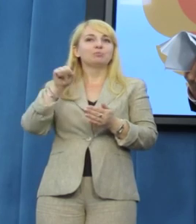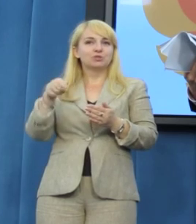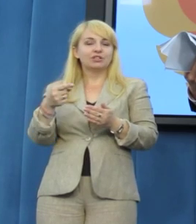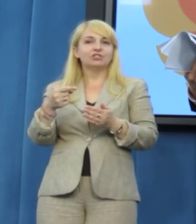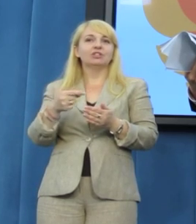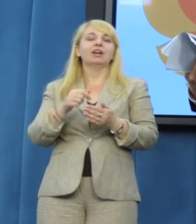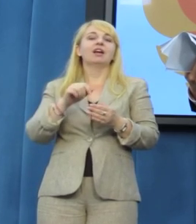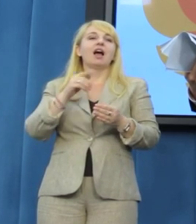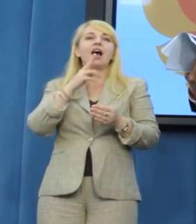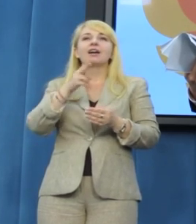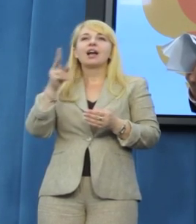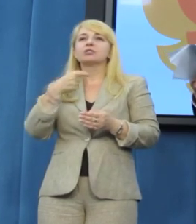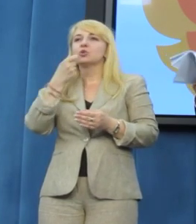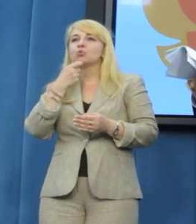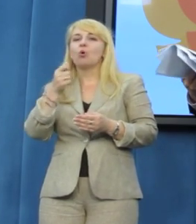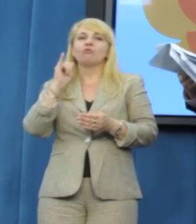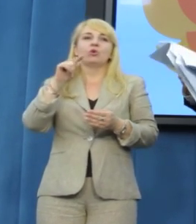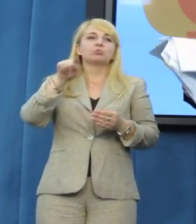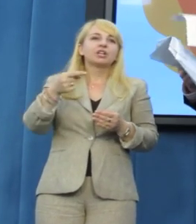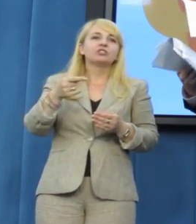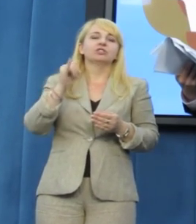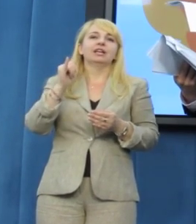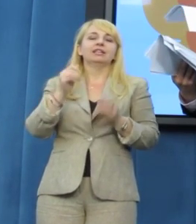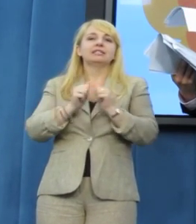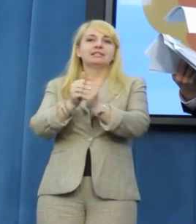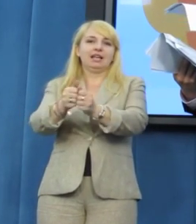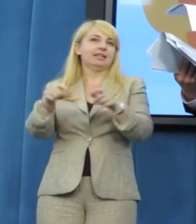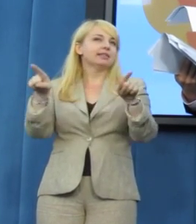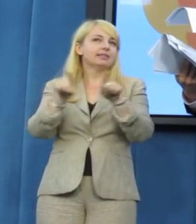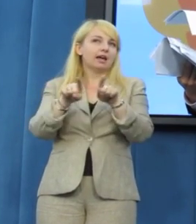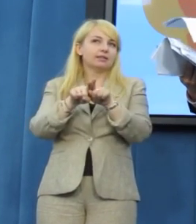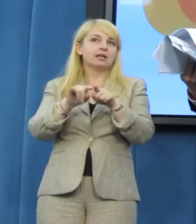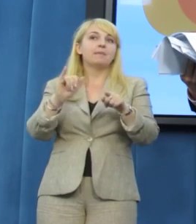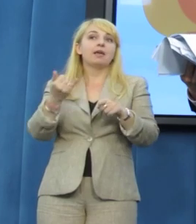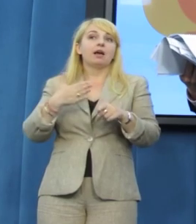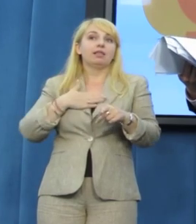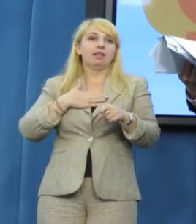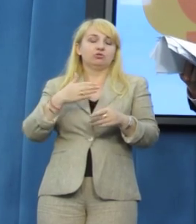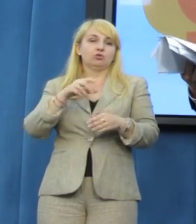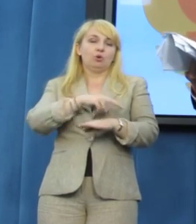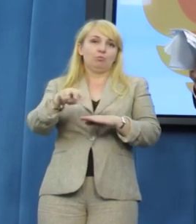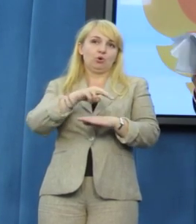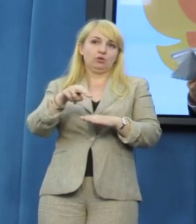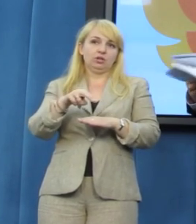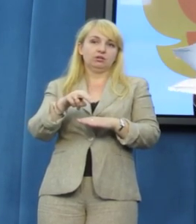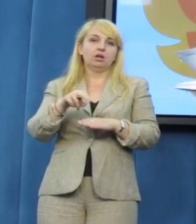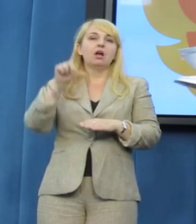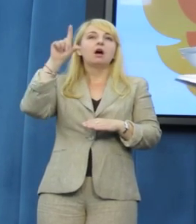Sprzecinek, słowo, każde zdanie jest takie same. To jest tylko przykład. To mogę tych przykładów mnóstwo. To jest po